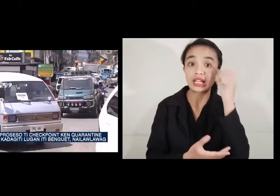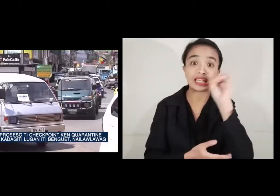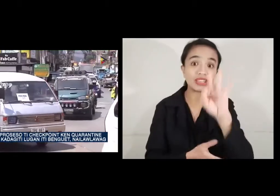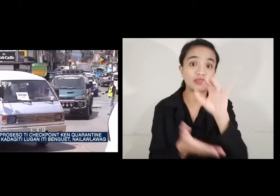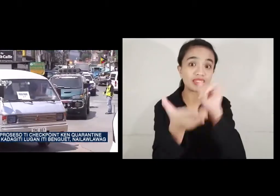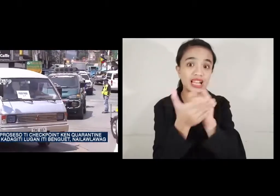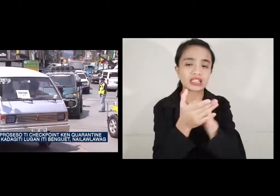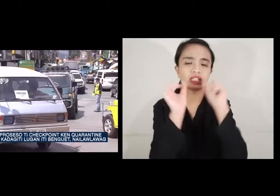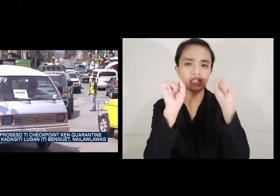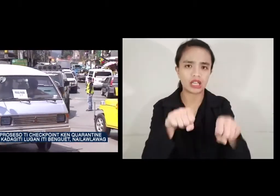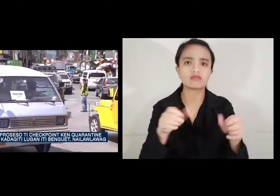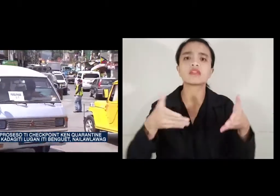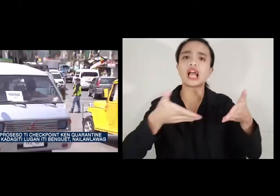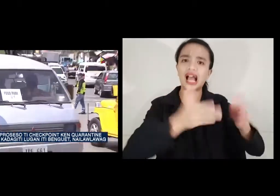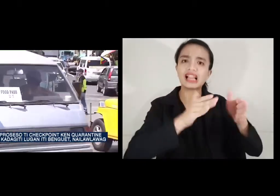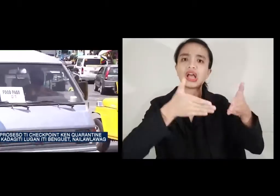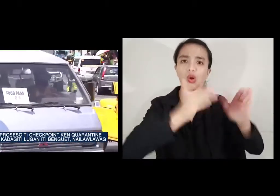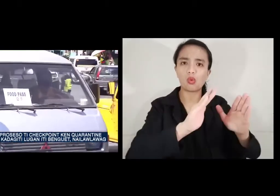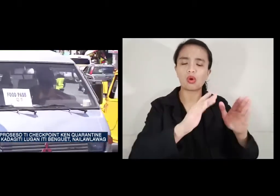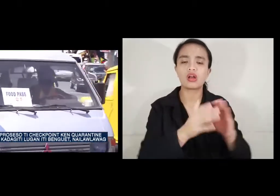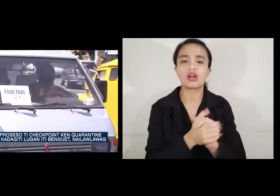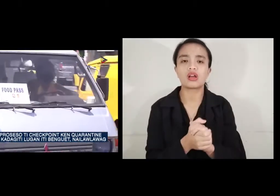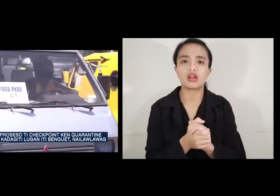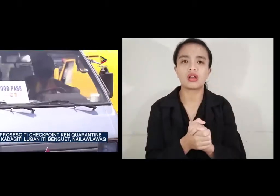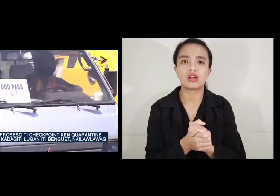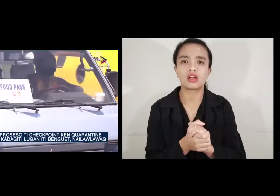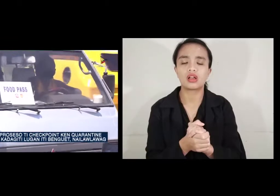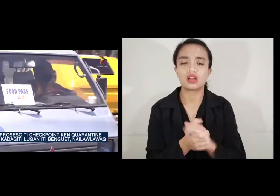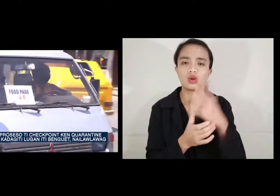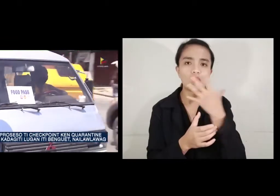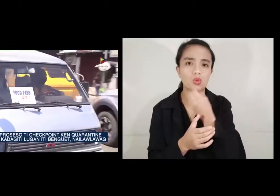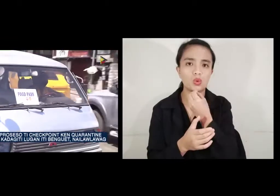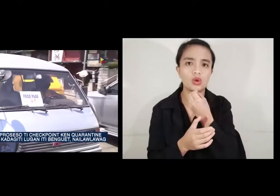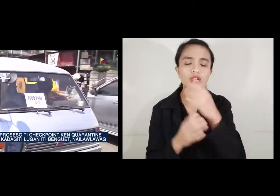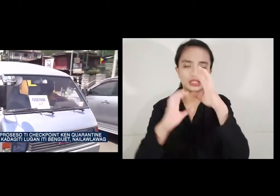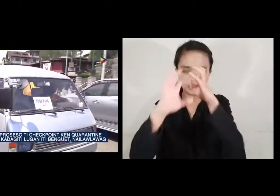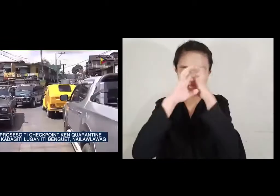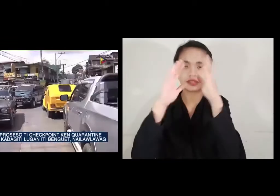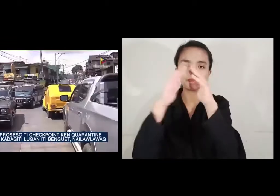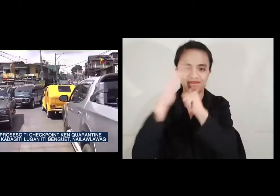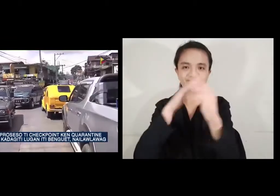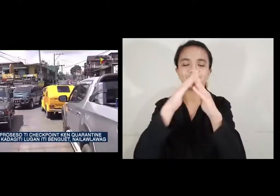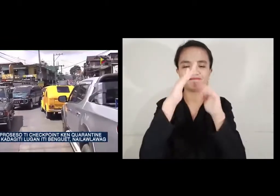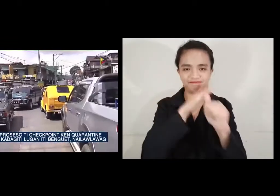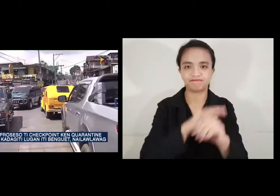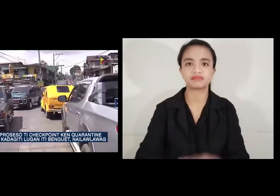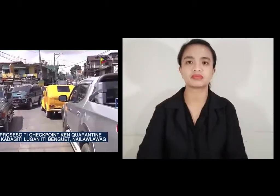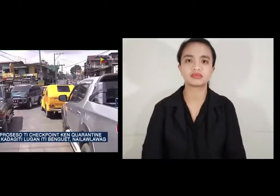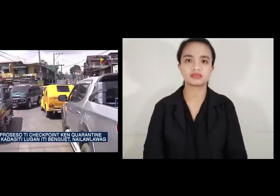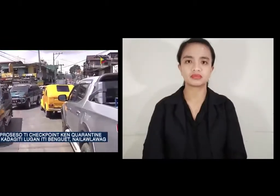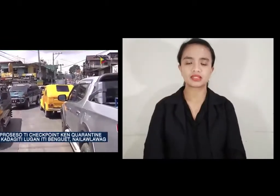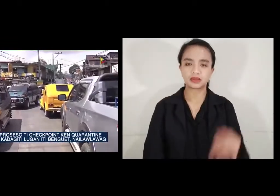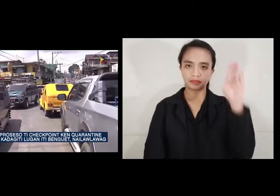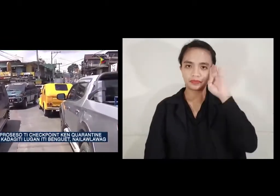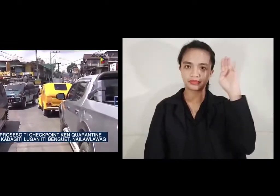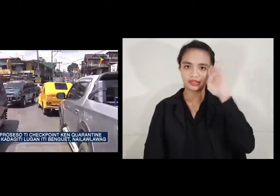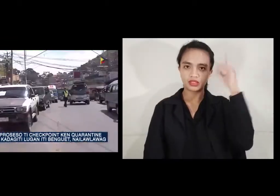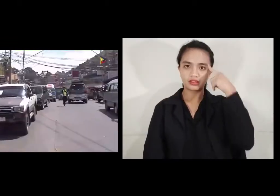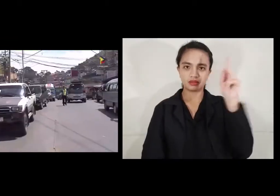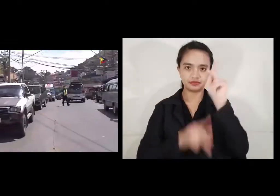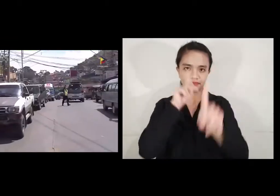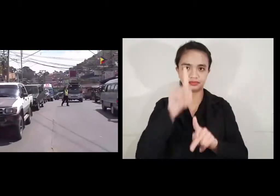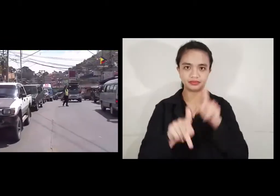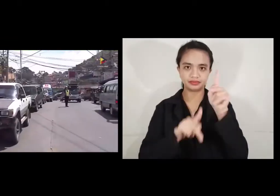ket maamuan no dagitoy ket mapalpalubusan iti pagalagadan iti sidong ti enhanced community